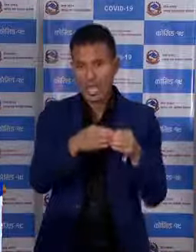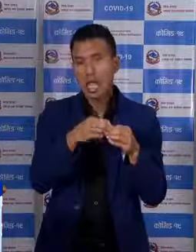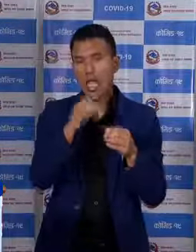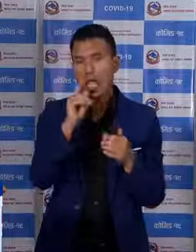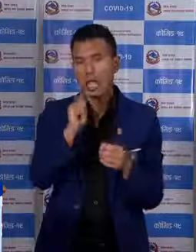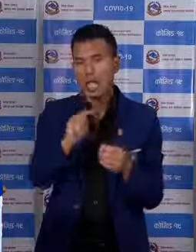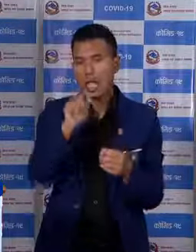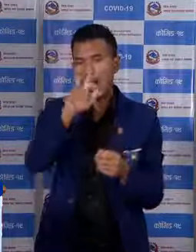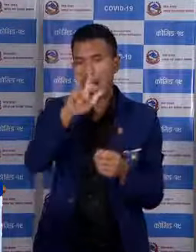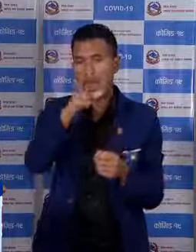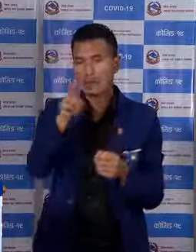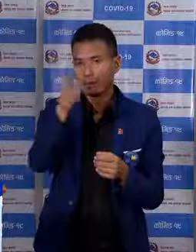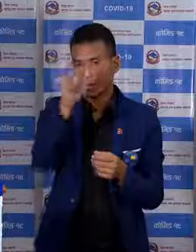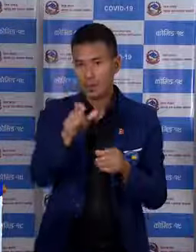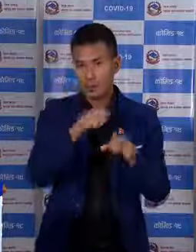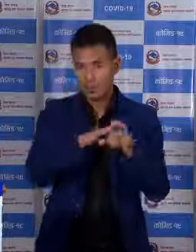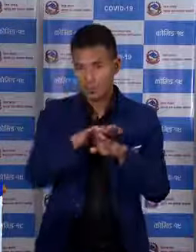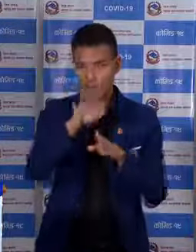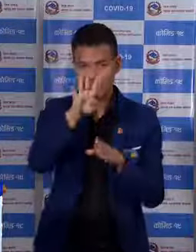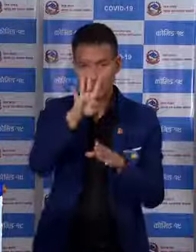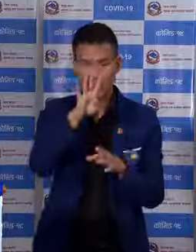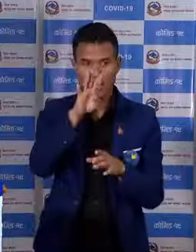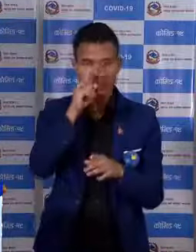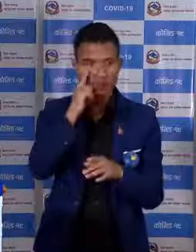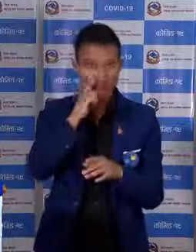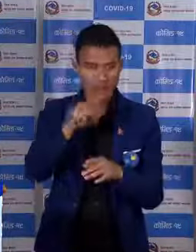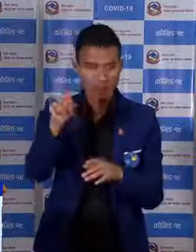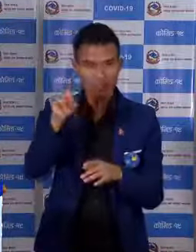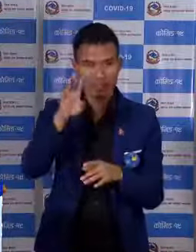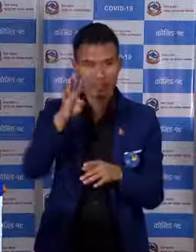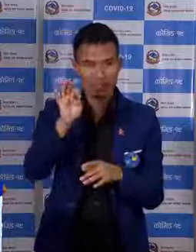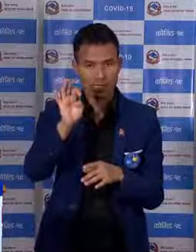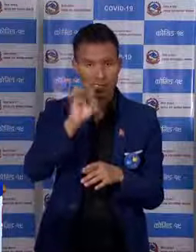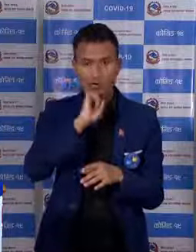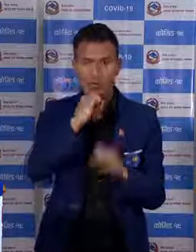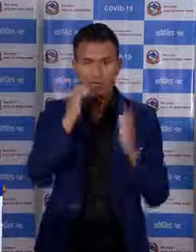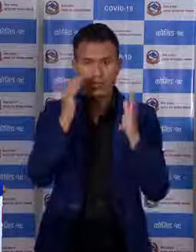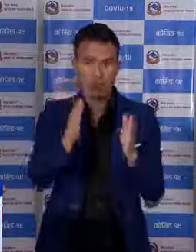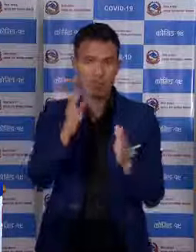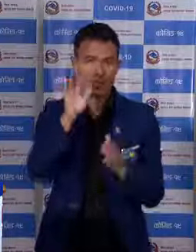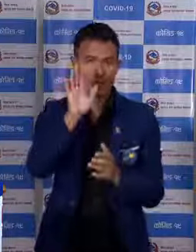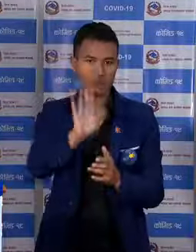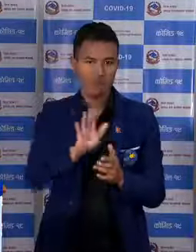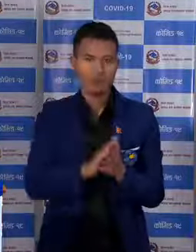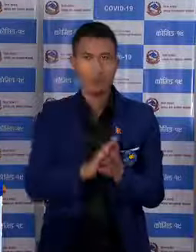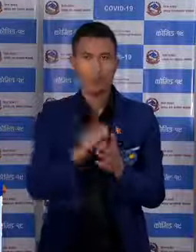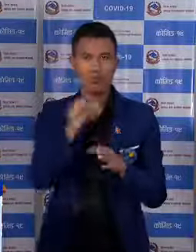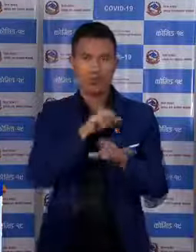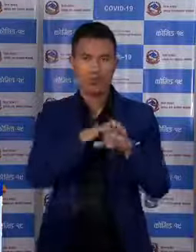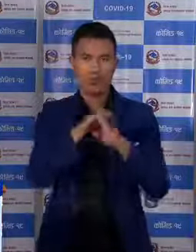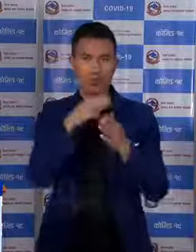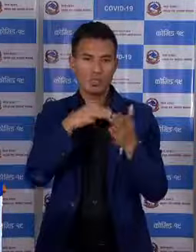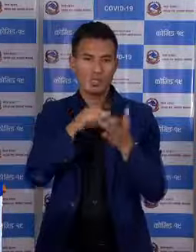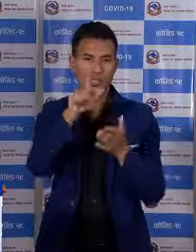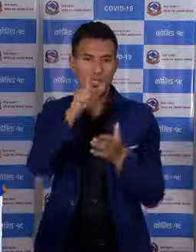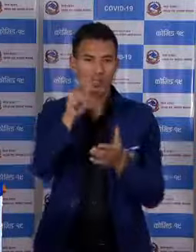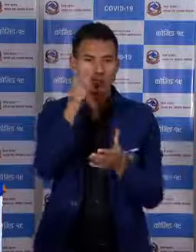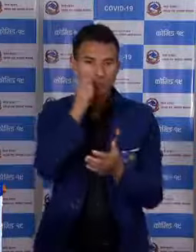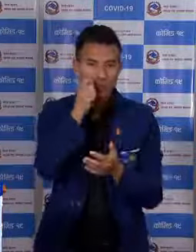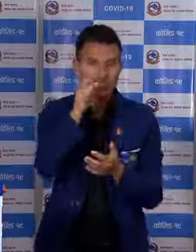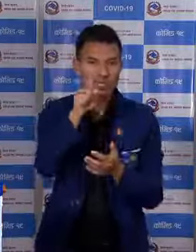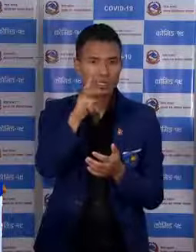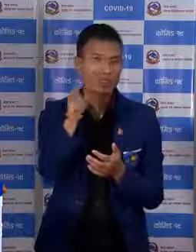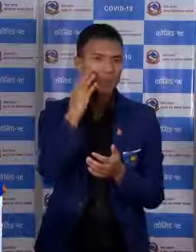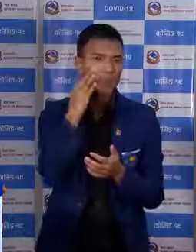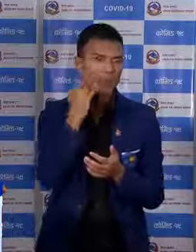आर्श जाना बेक्तियारु जो 4 देखी 40 वर्षया पुरुष रे एक जाना